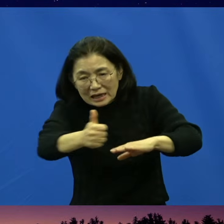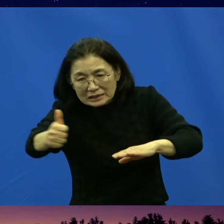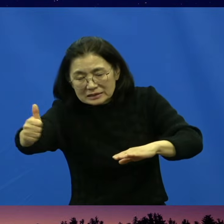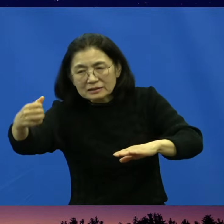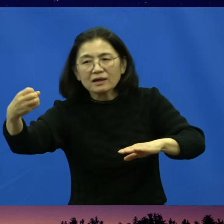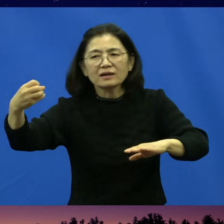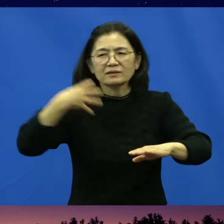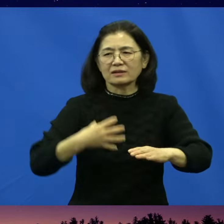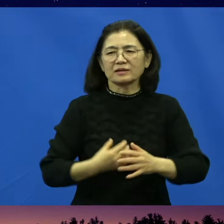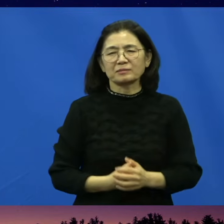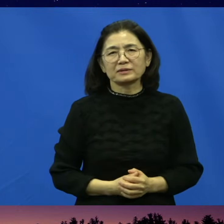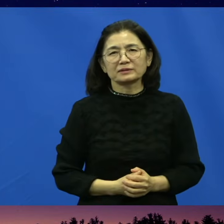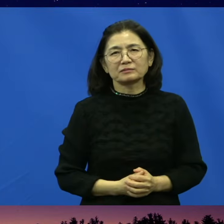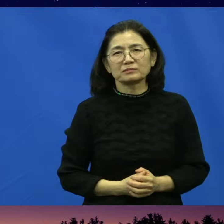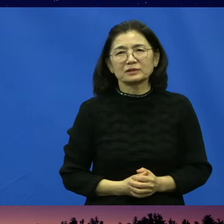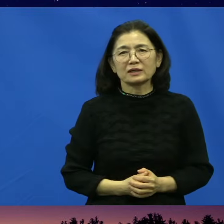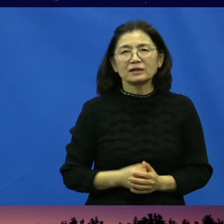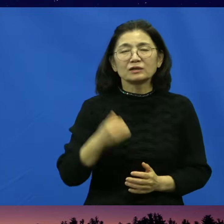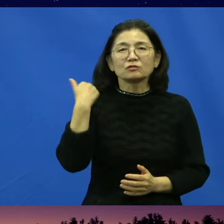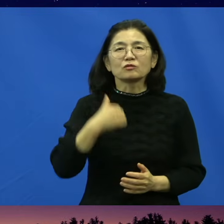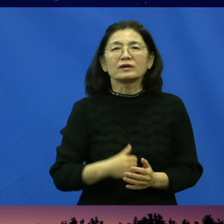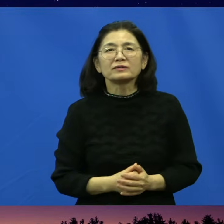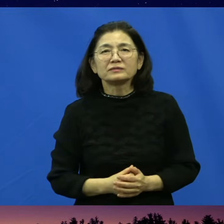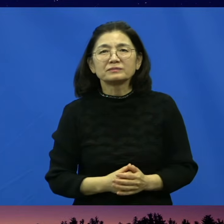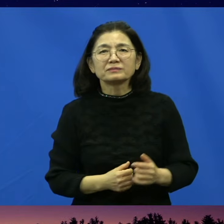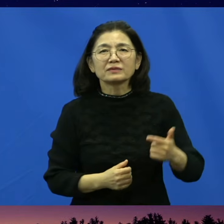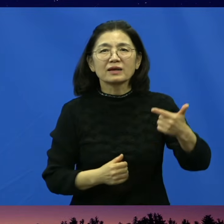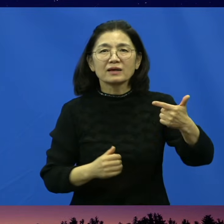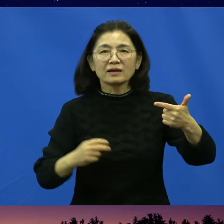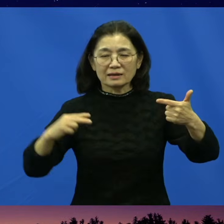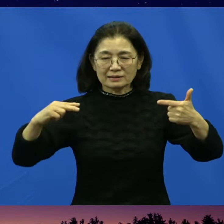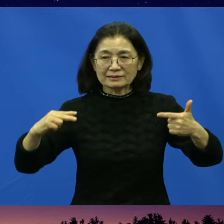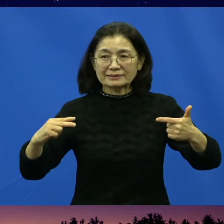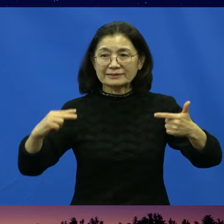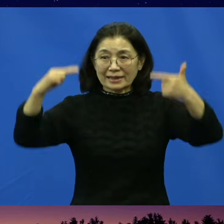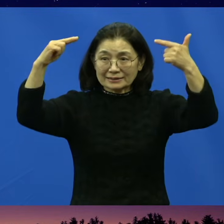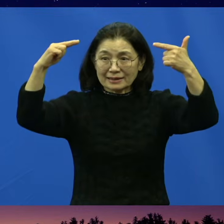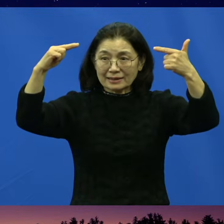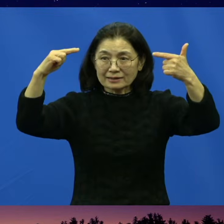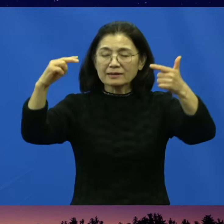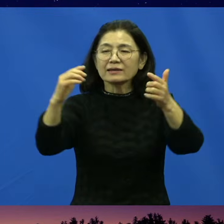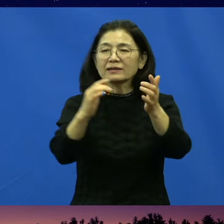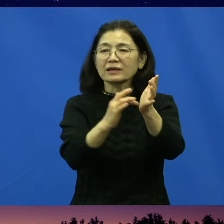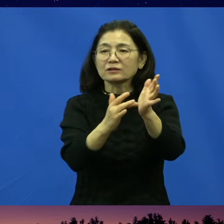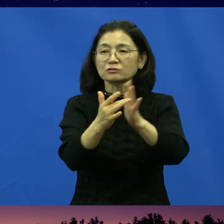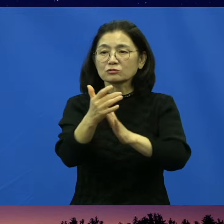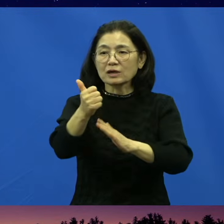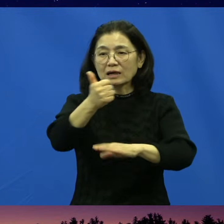했습니다. 누가 지나간다고요? 나사렛 예수가 지나간다는 거예요.